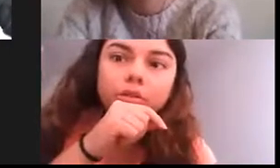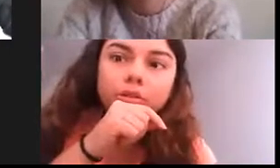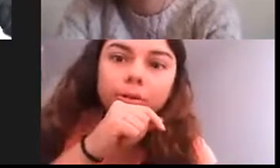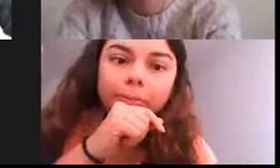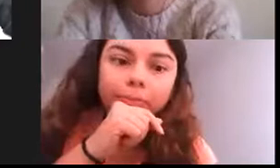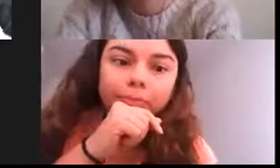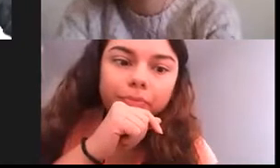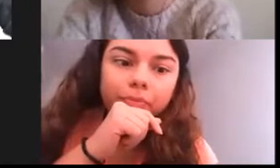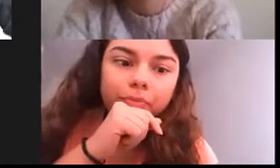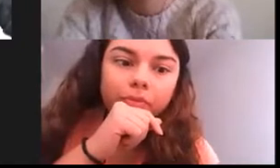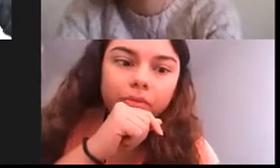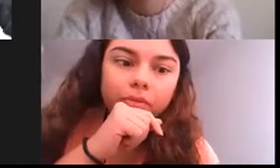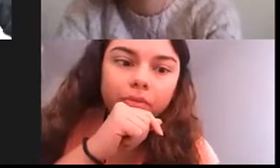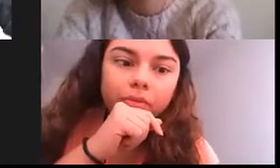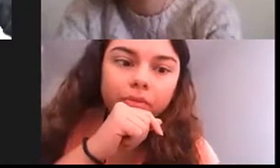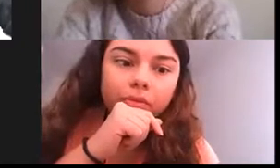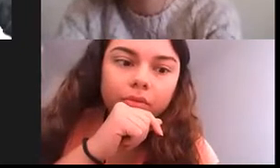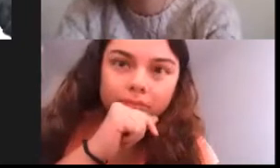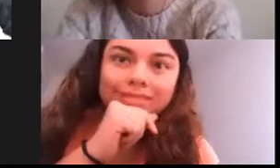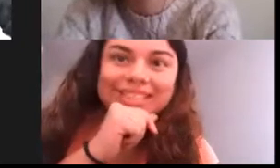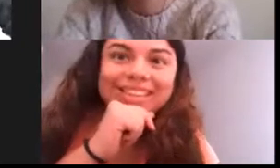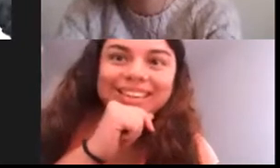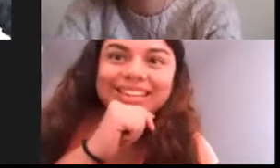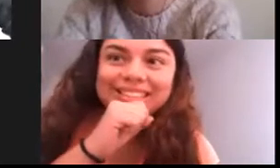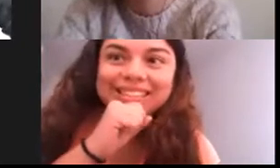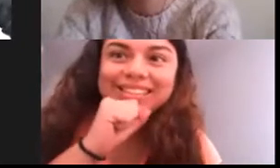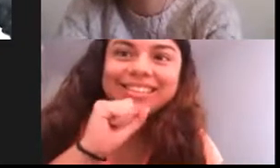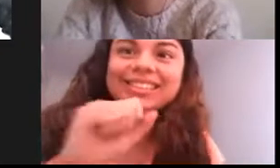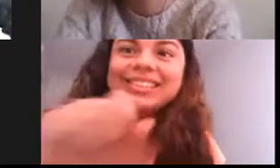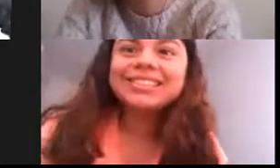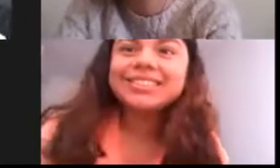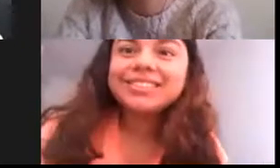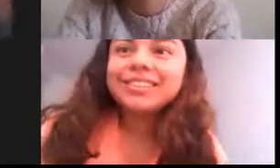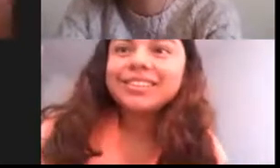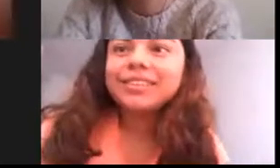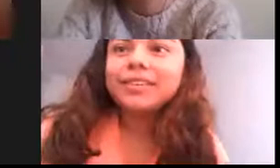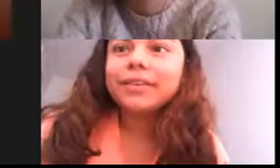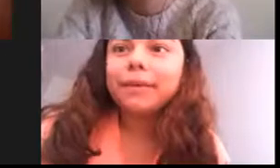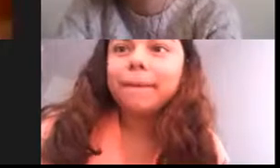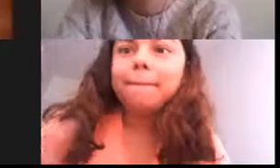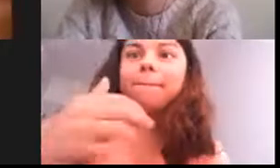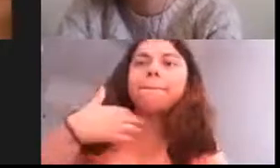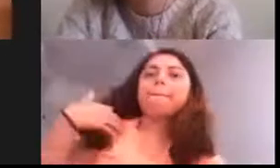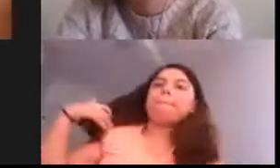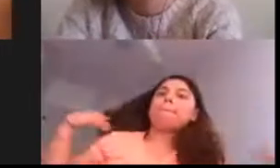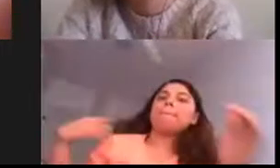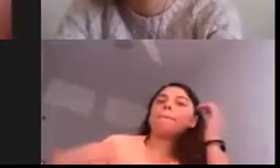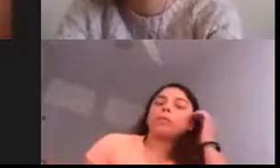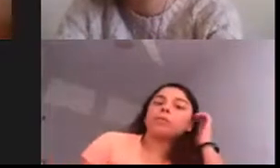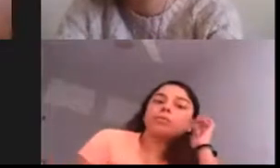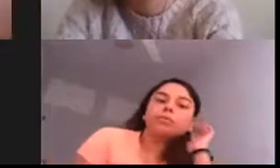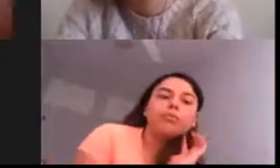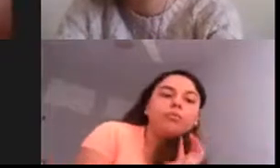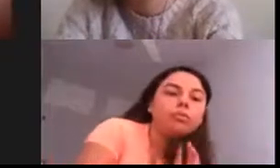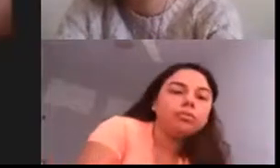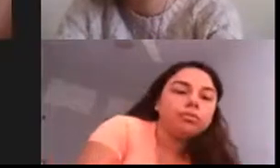Ok, ahorita checo con las listas del grupo entonces, ¿vale? Sí, gracias. Ok, chicos, vamos a